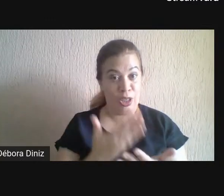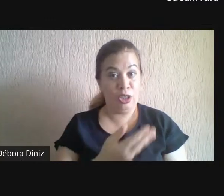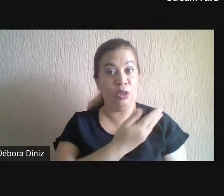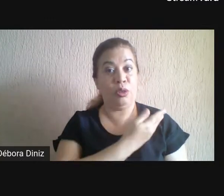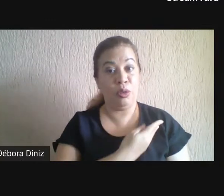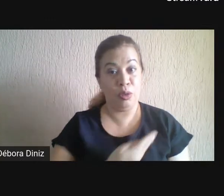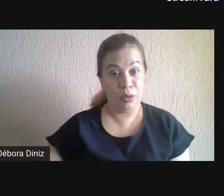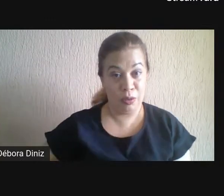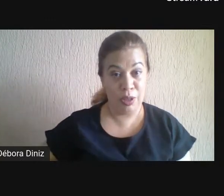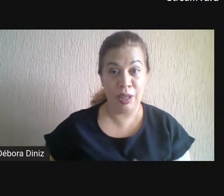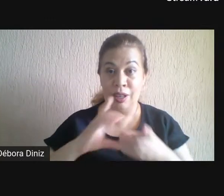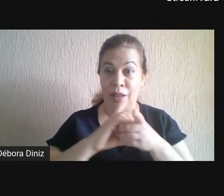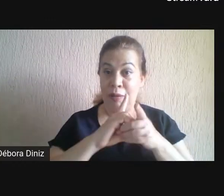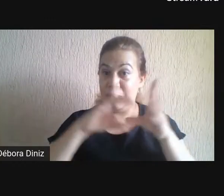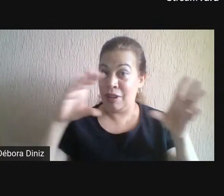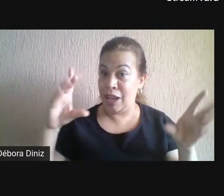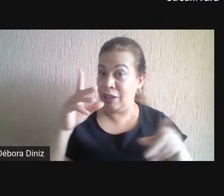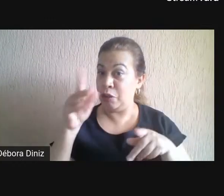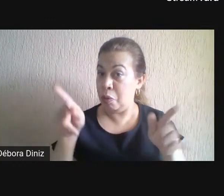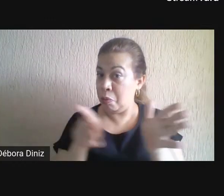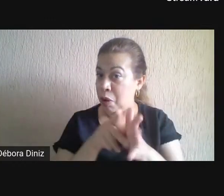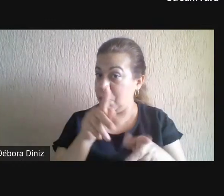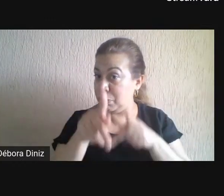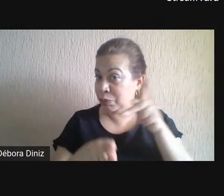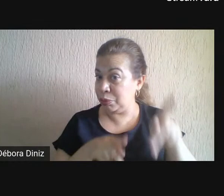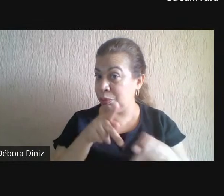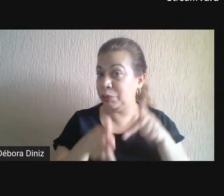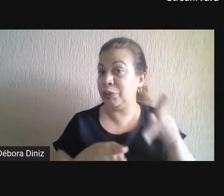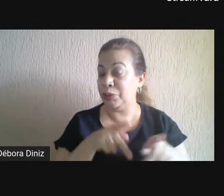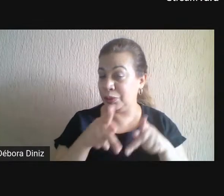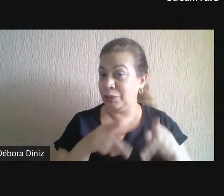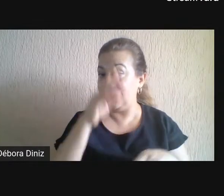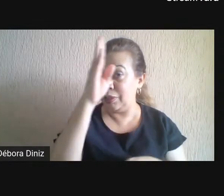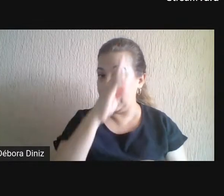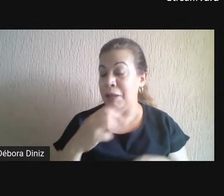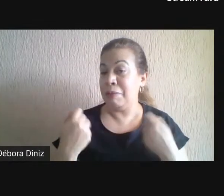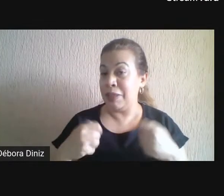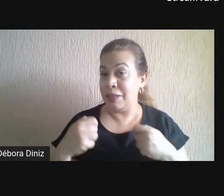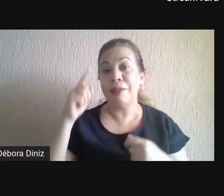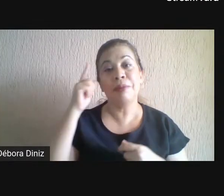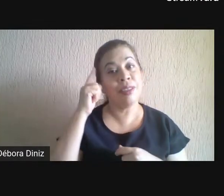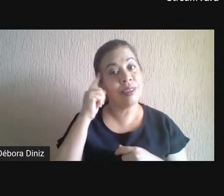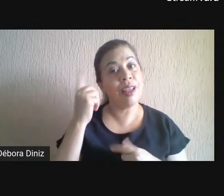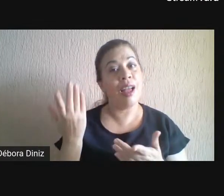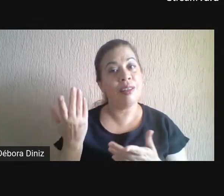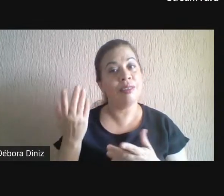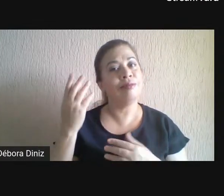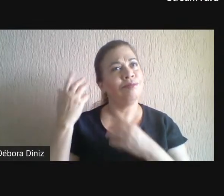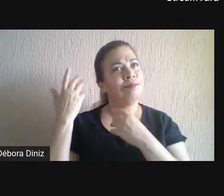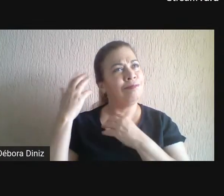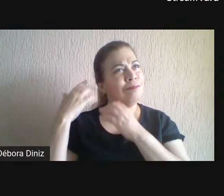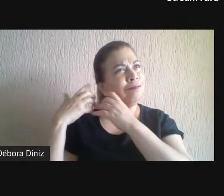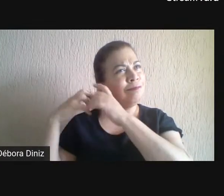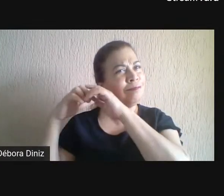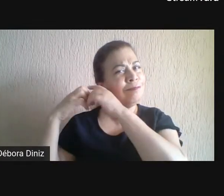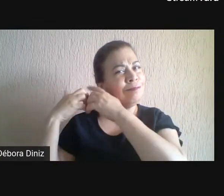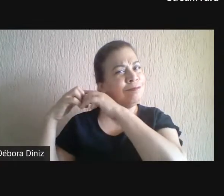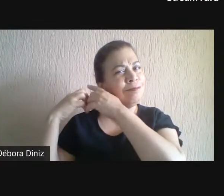popular em nosso país, tem que ser pensado isso. Normalmente,